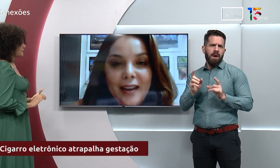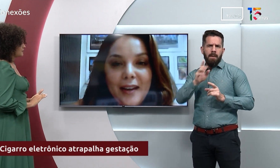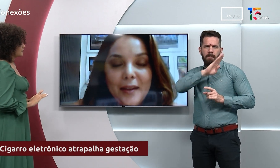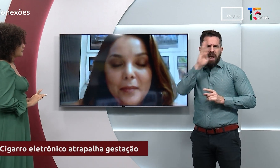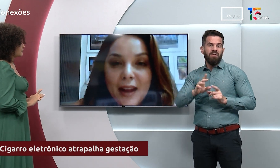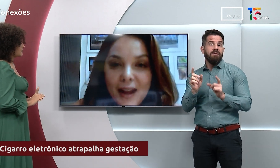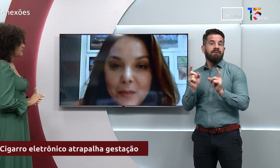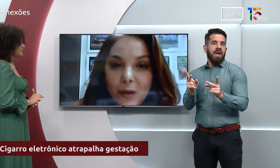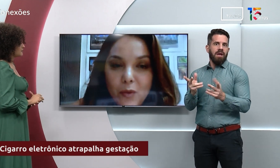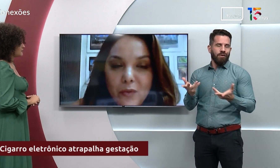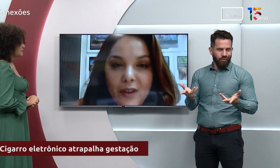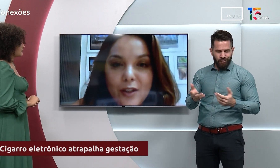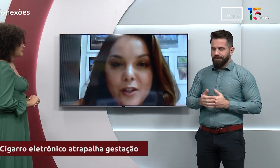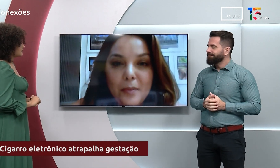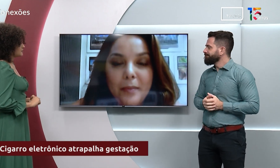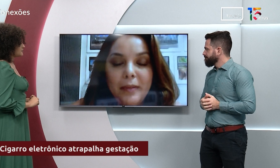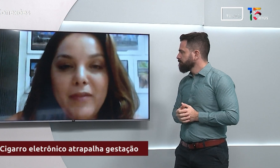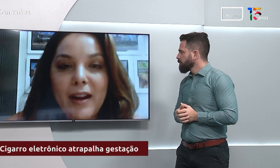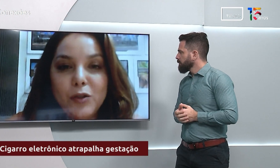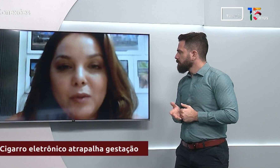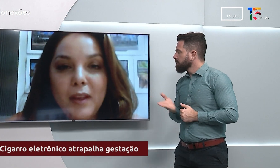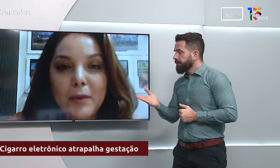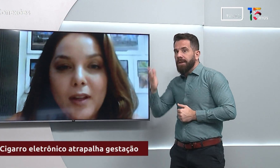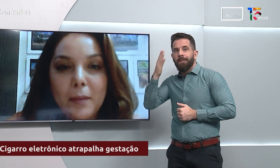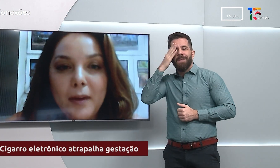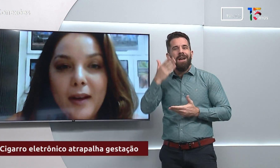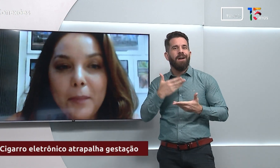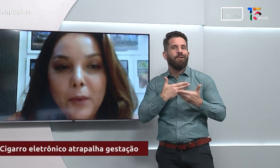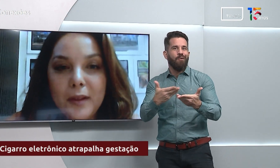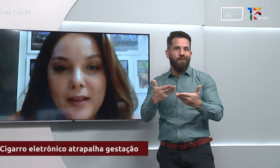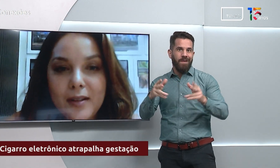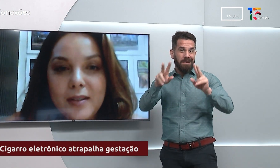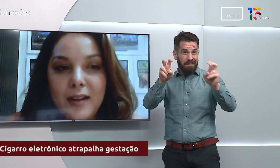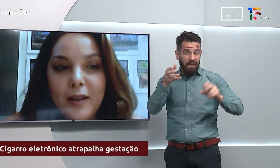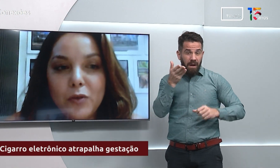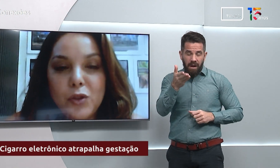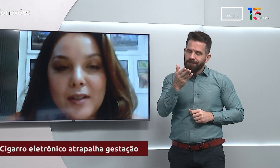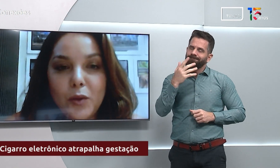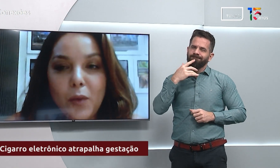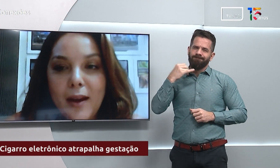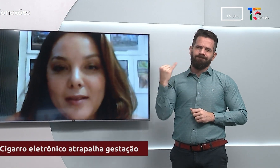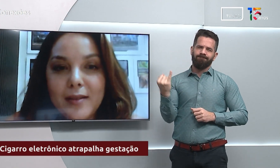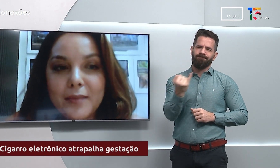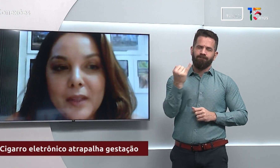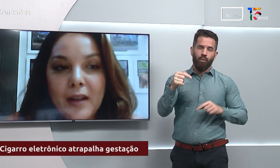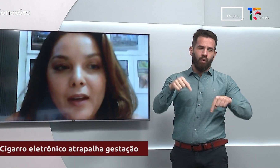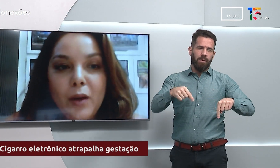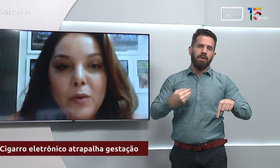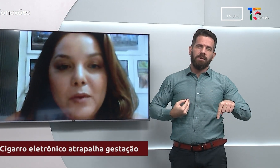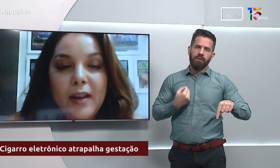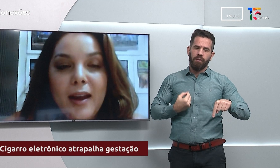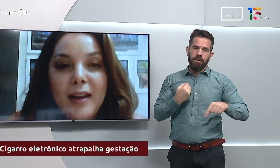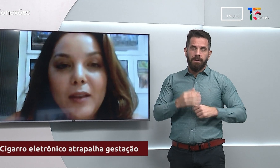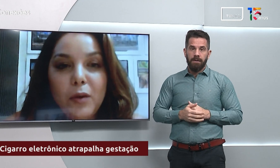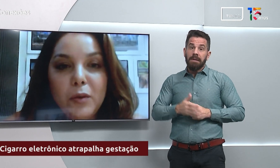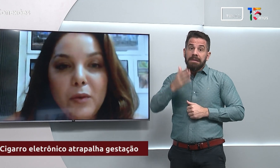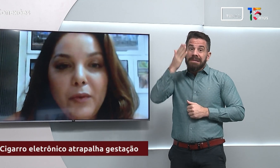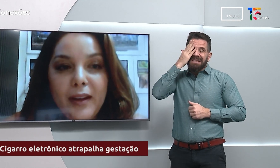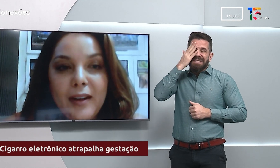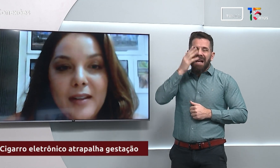cigarros eletrônicos e a saúde das pessoas. De que forma, até então, a gente pode entender os